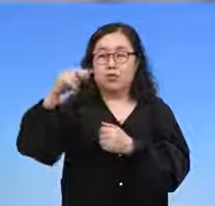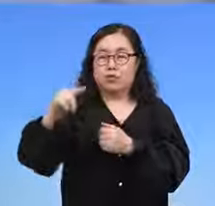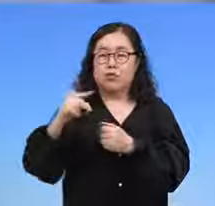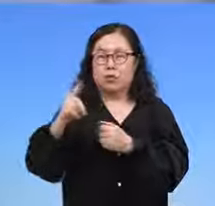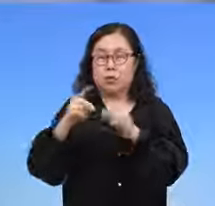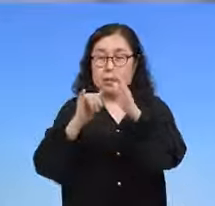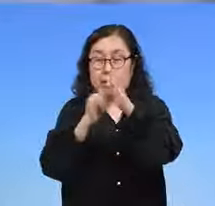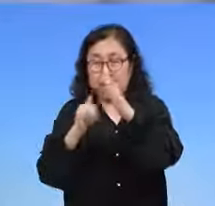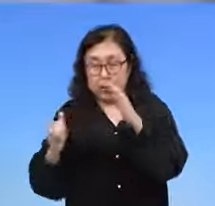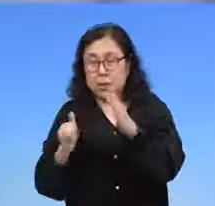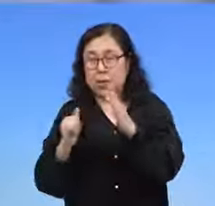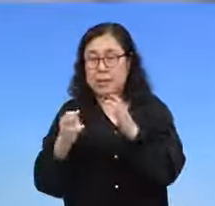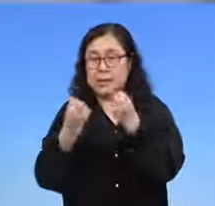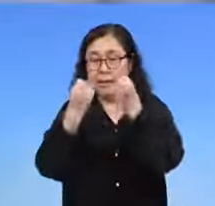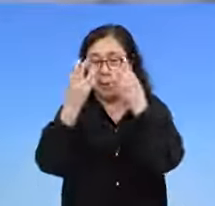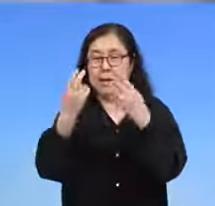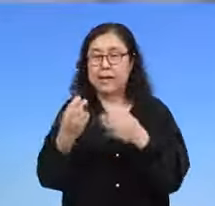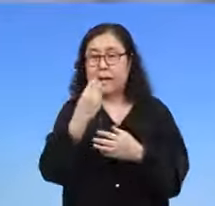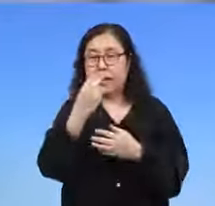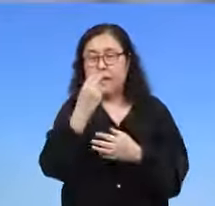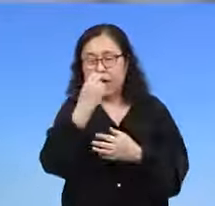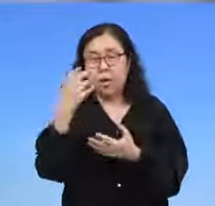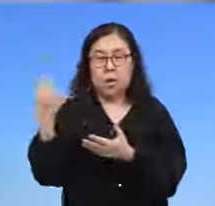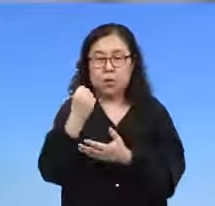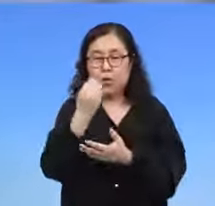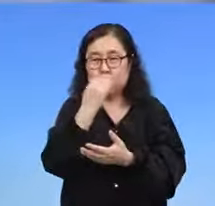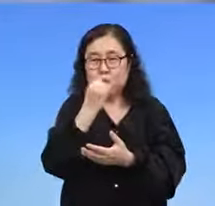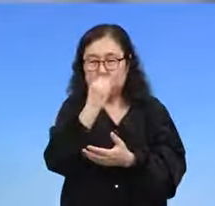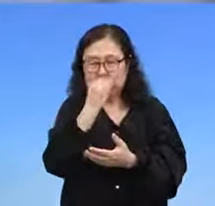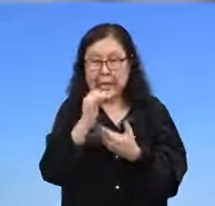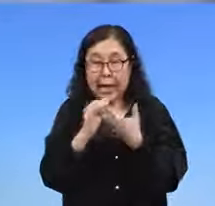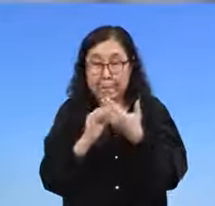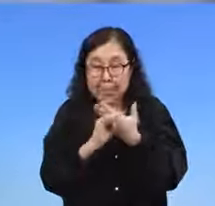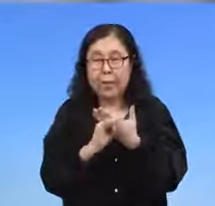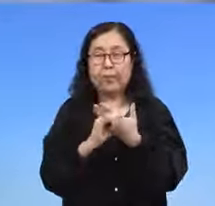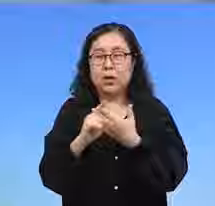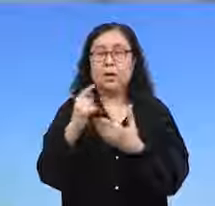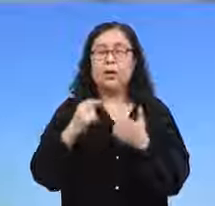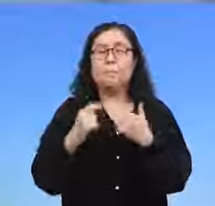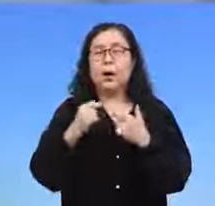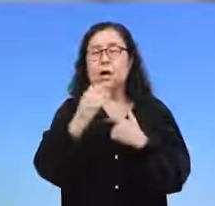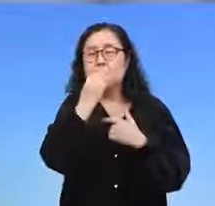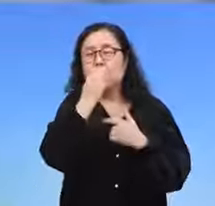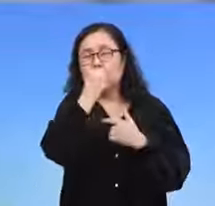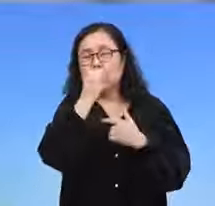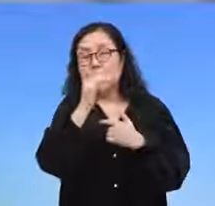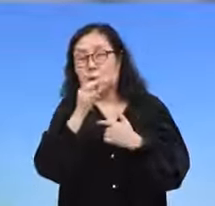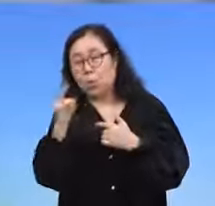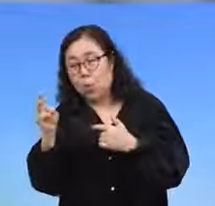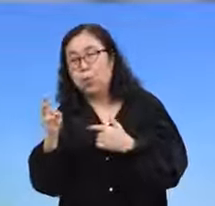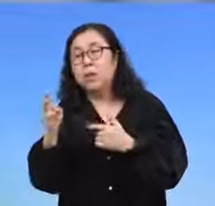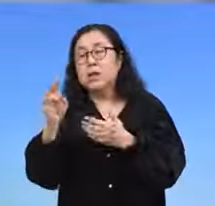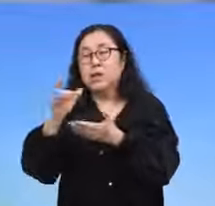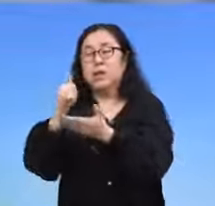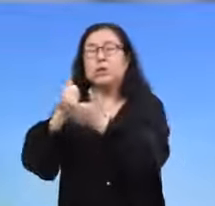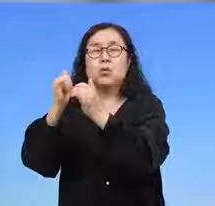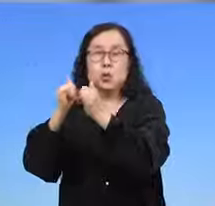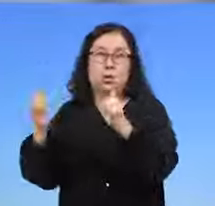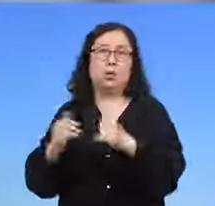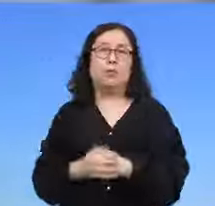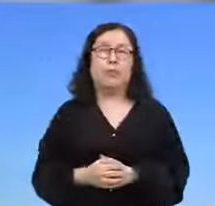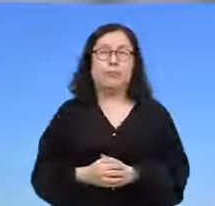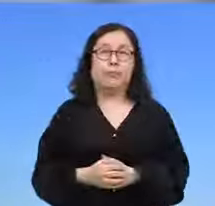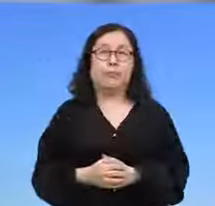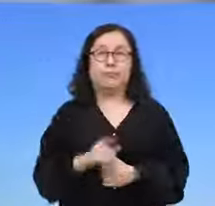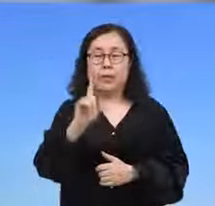있다면 그걸 기뻐할 수 있는 게 그게 그리스도인 아닙니까? 저는 일만